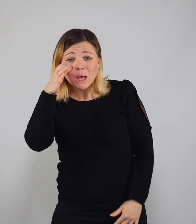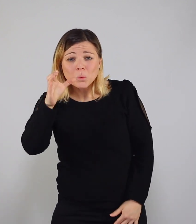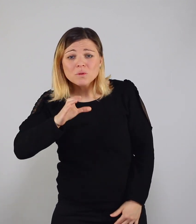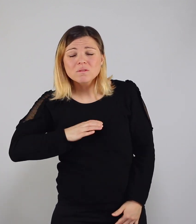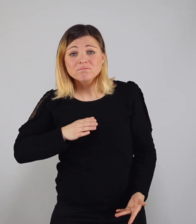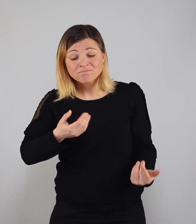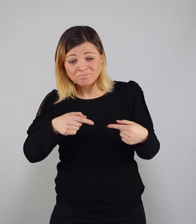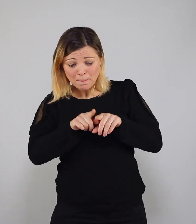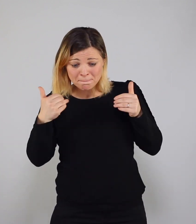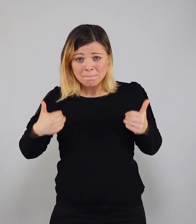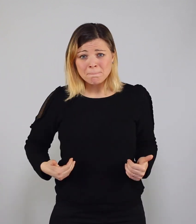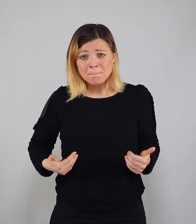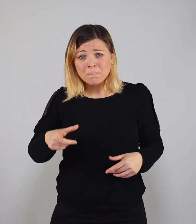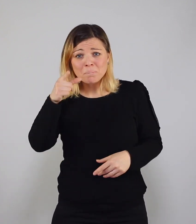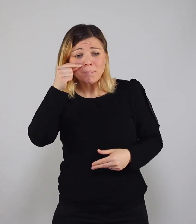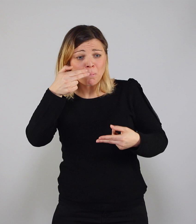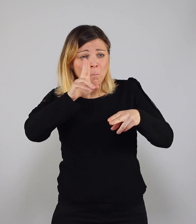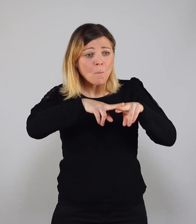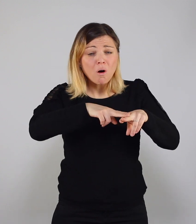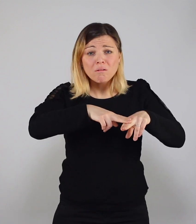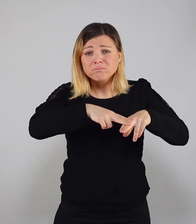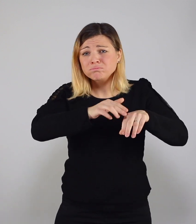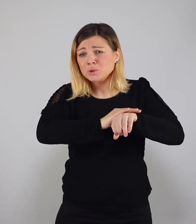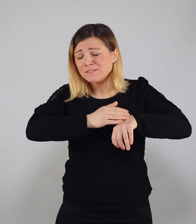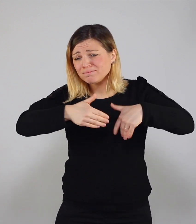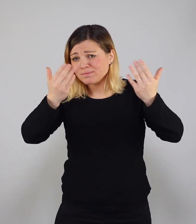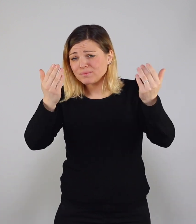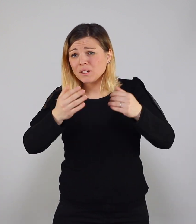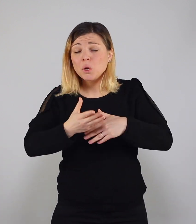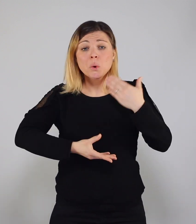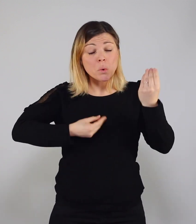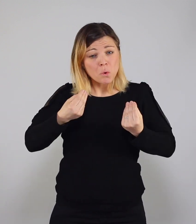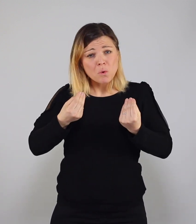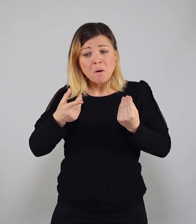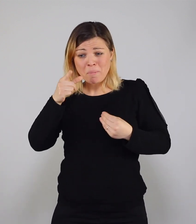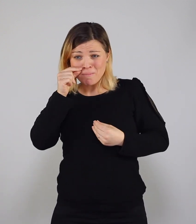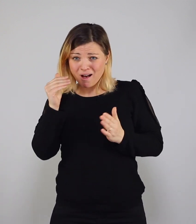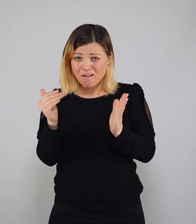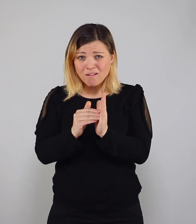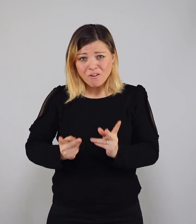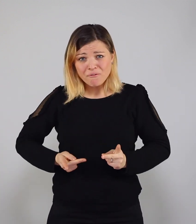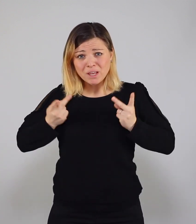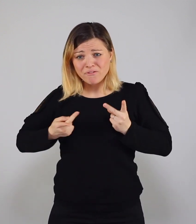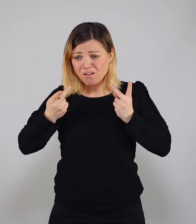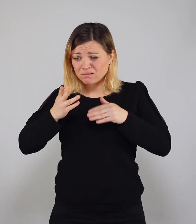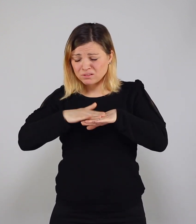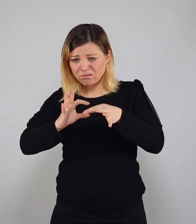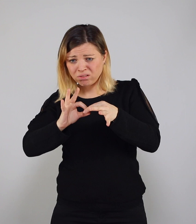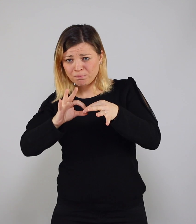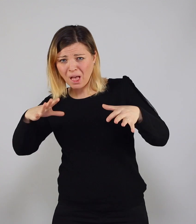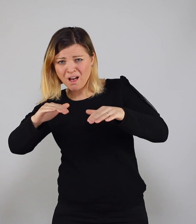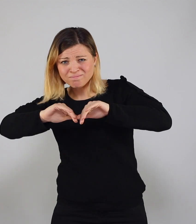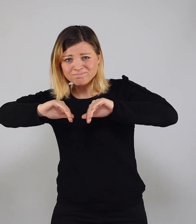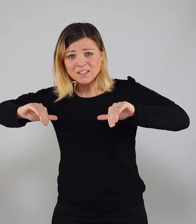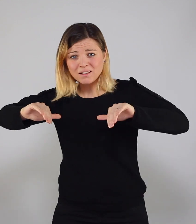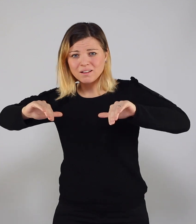Alors écoute, si comme moi, ton père est parti pour une raison ou une autre, ou s'il est bien vivant mais pourtant si